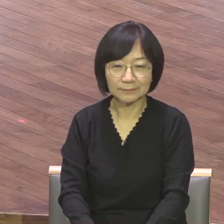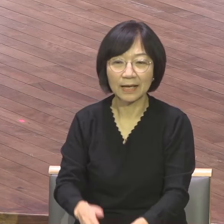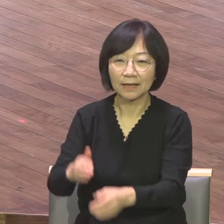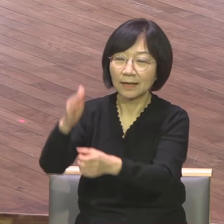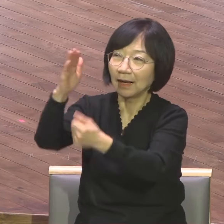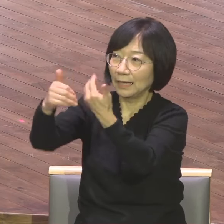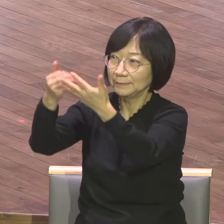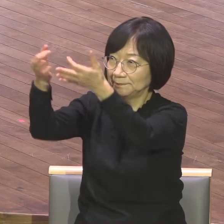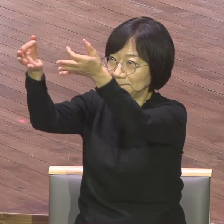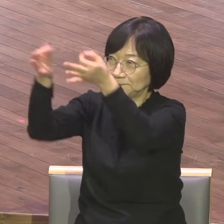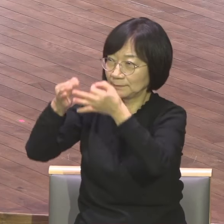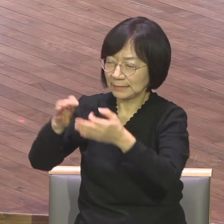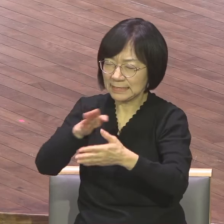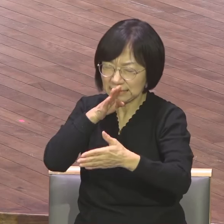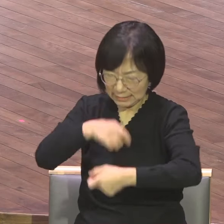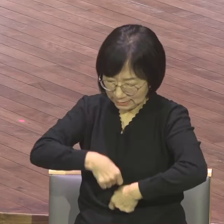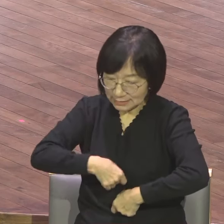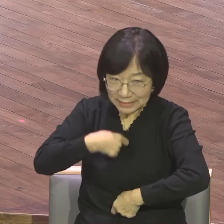진심으로